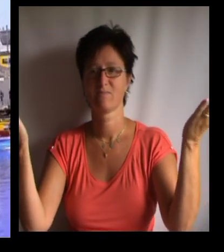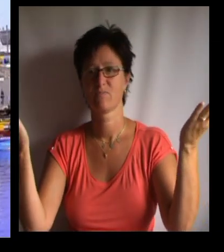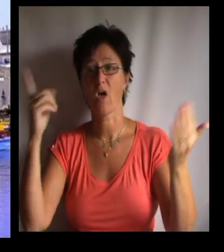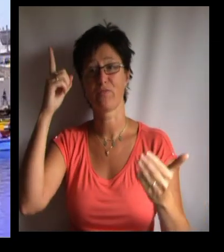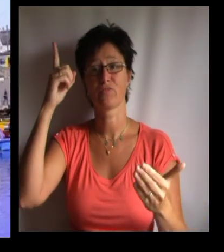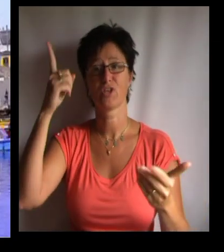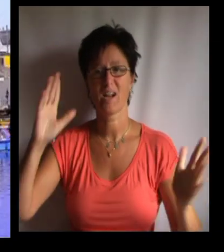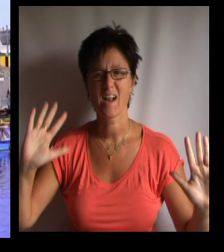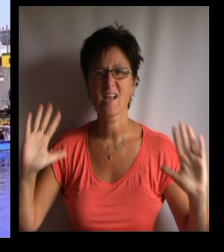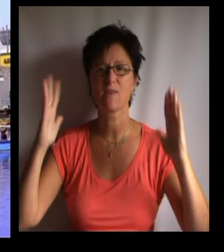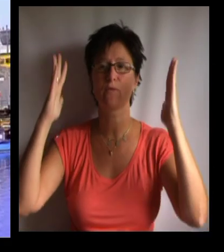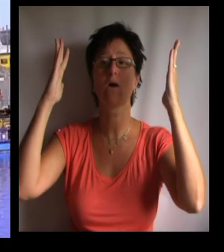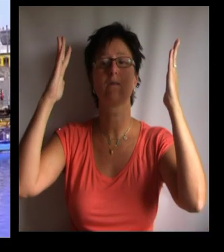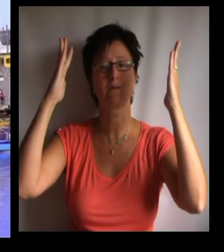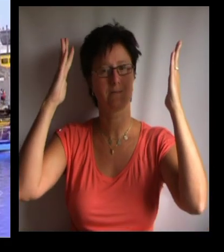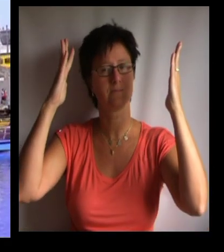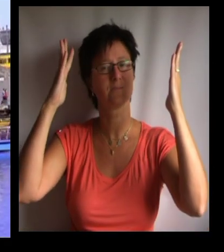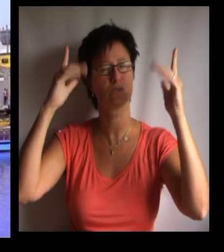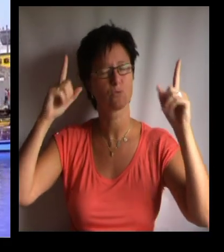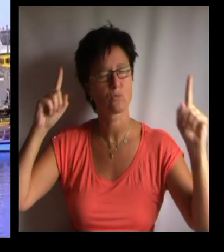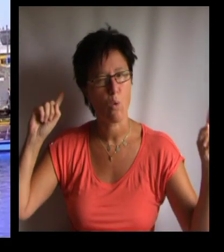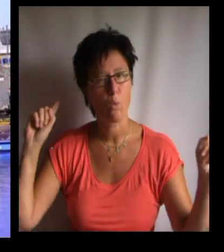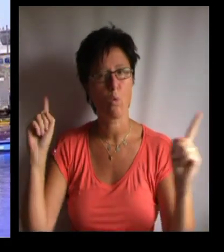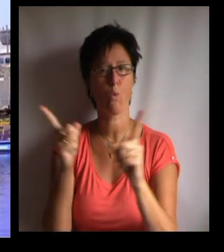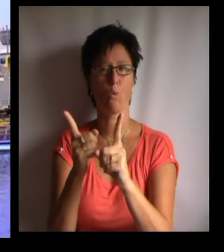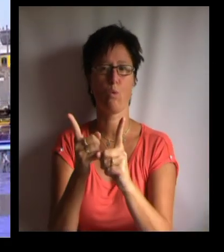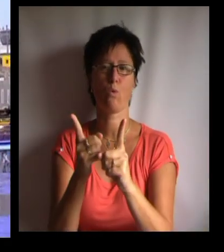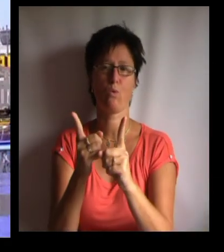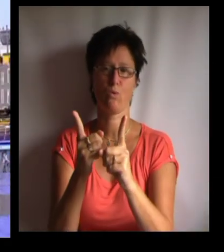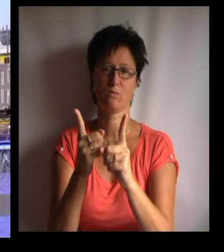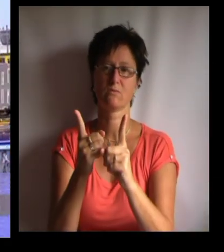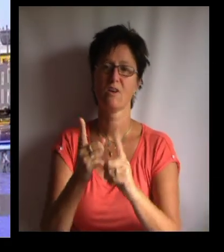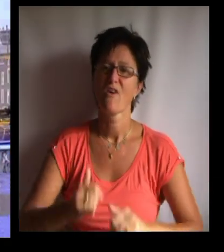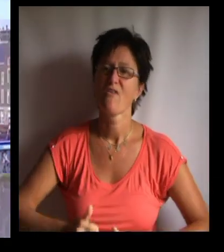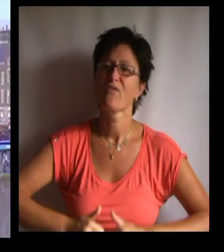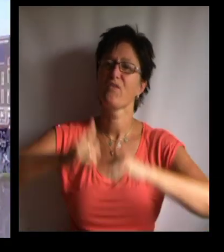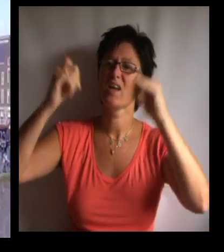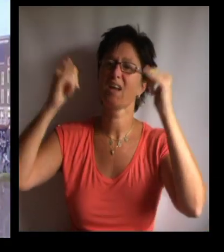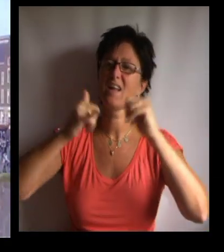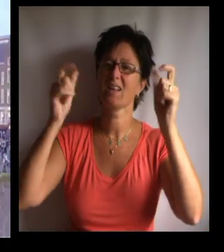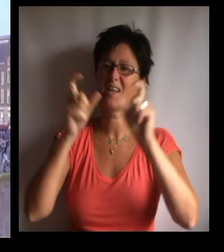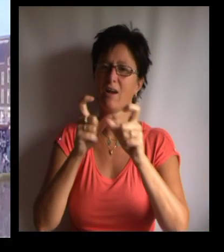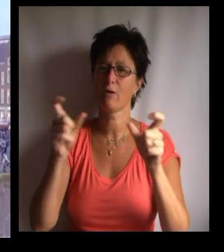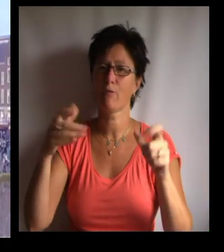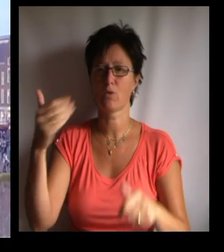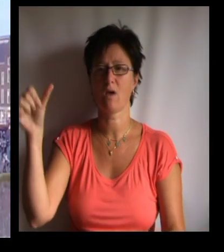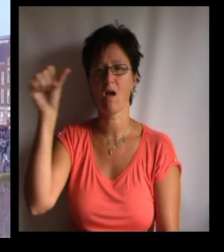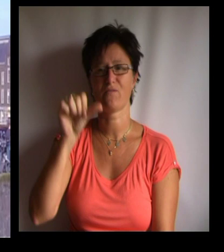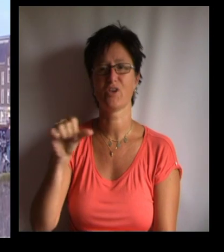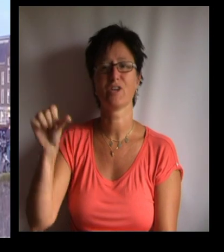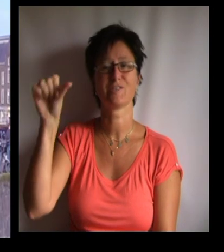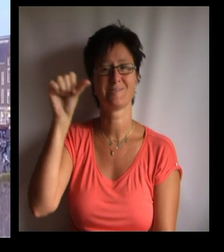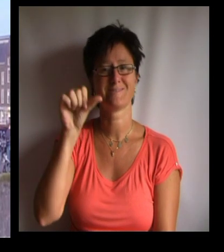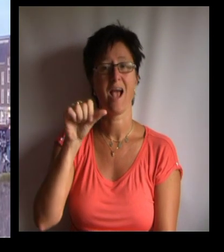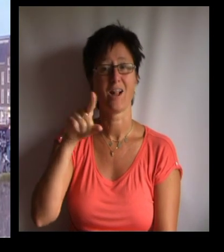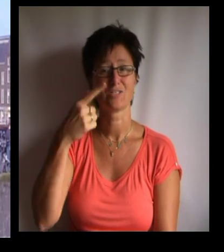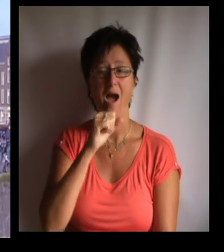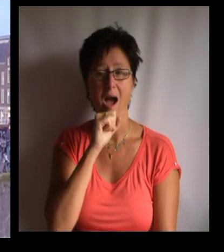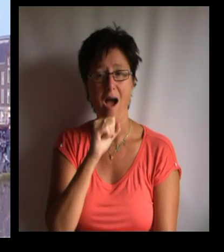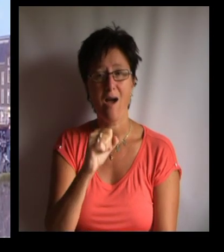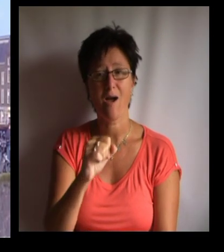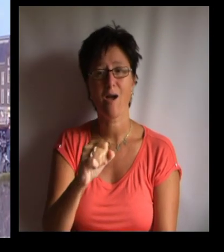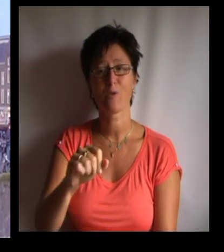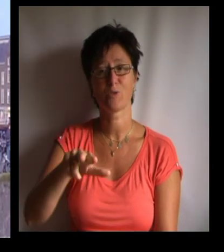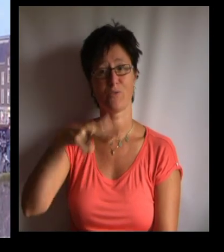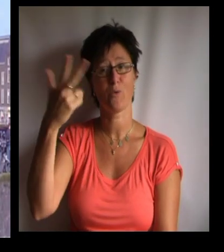Want het leven is zo kort, veel dingen worden anders als je